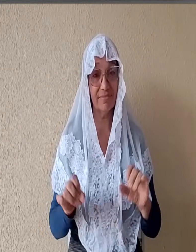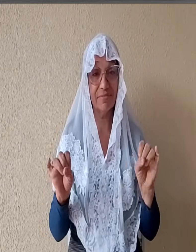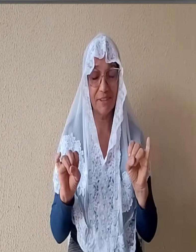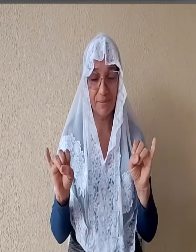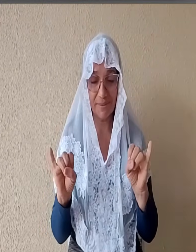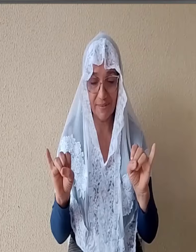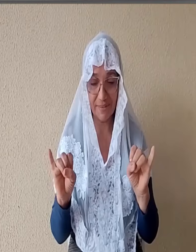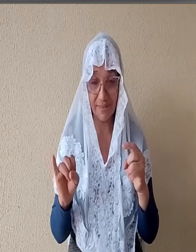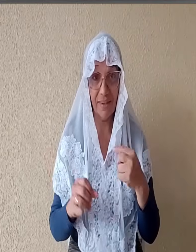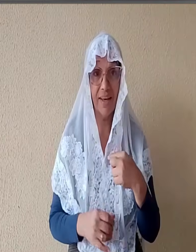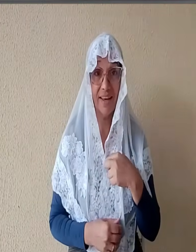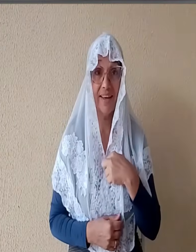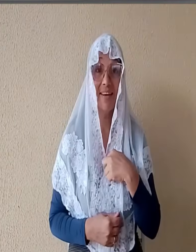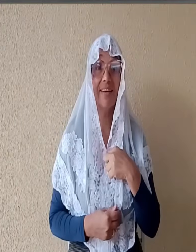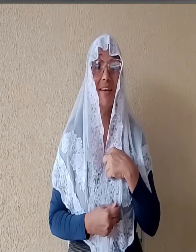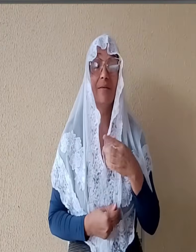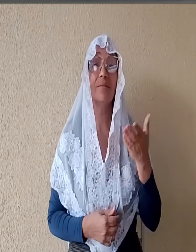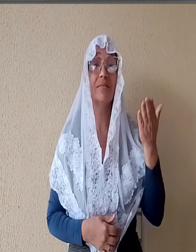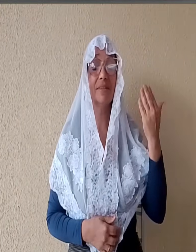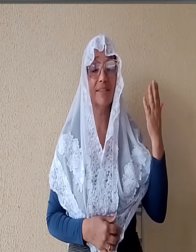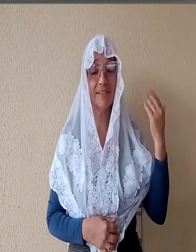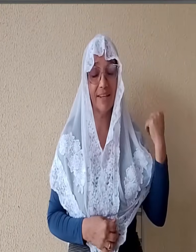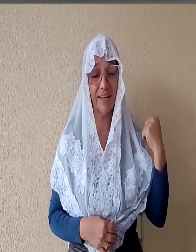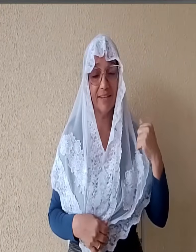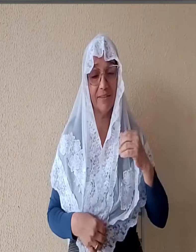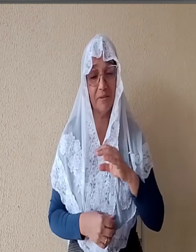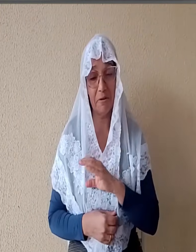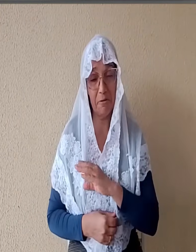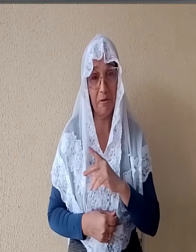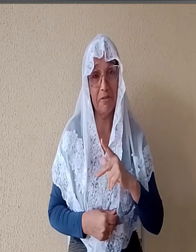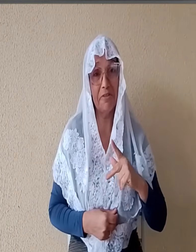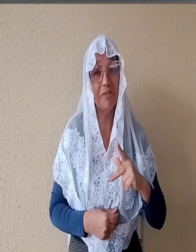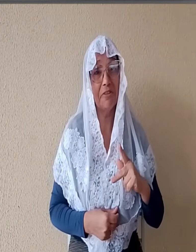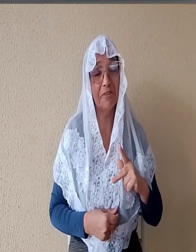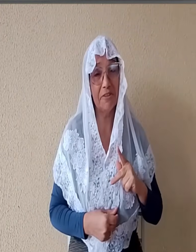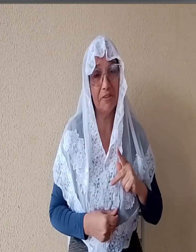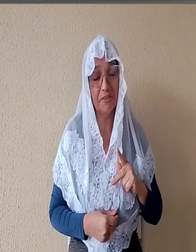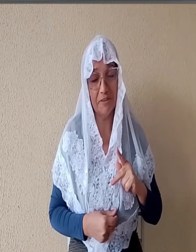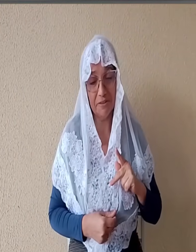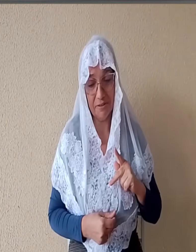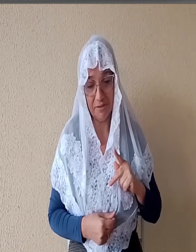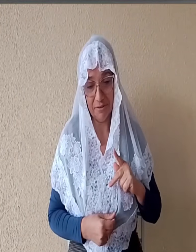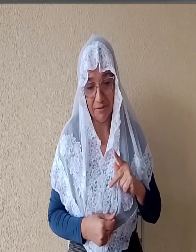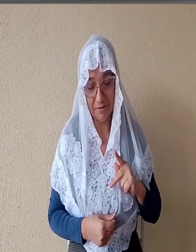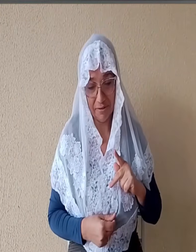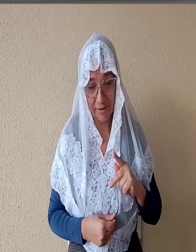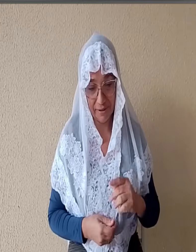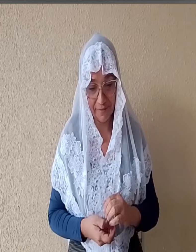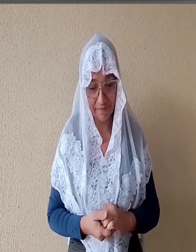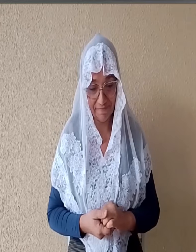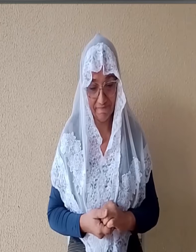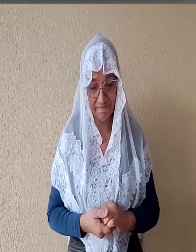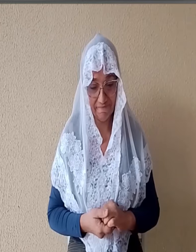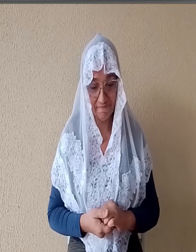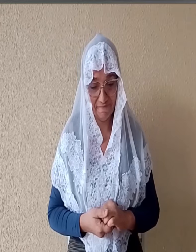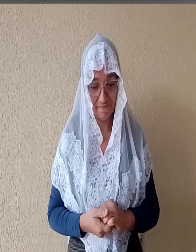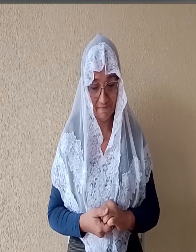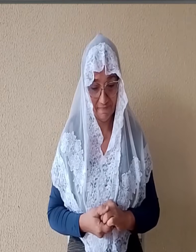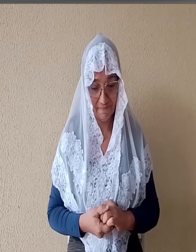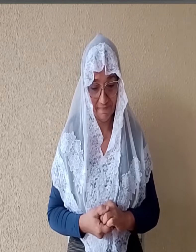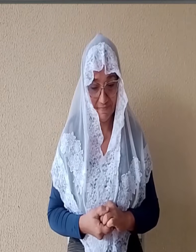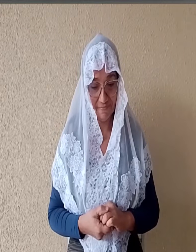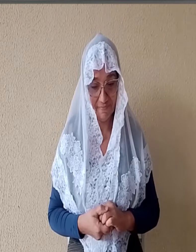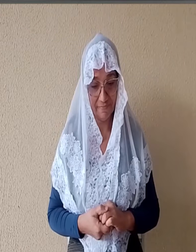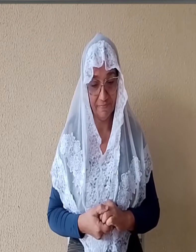um guarda-roupa cheio de vidro, e colocou um terno branquinho dentro do guarda-roupa. E eu abri,